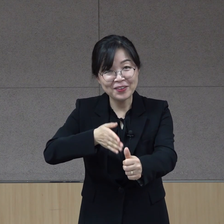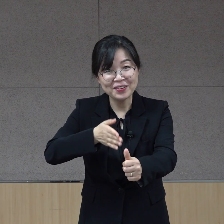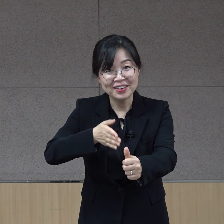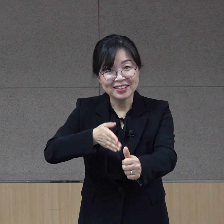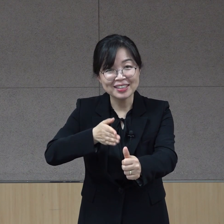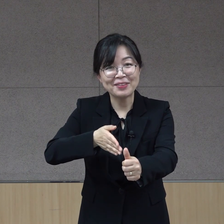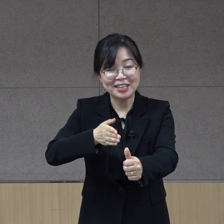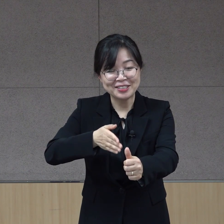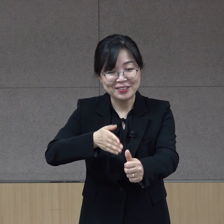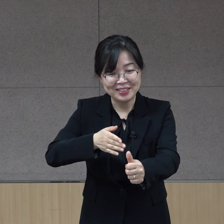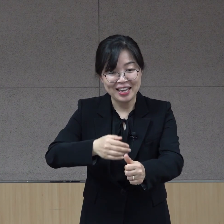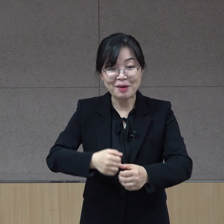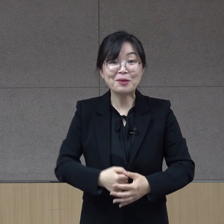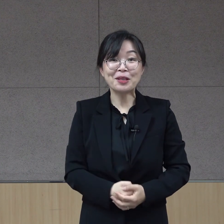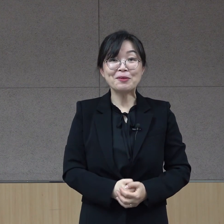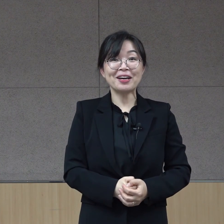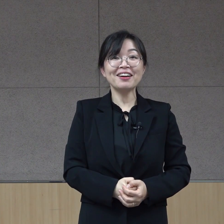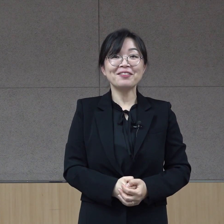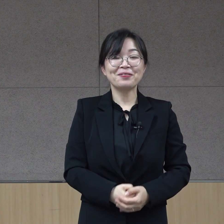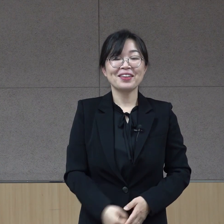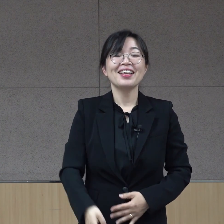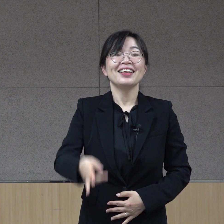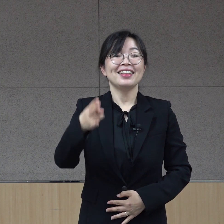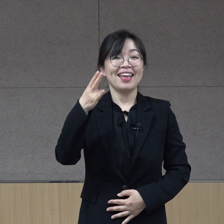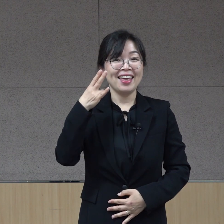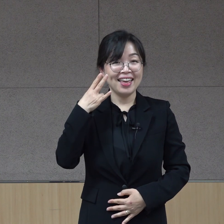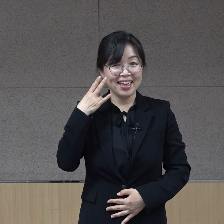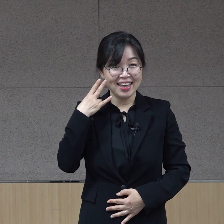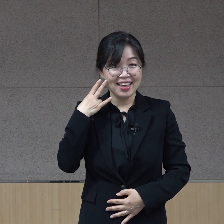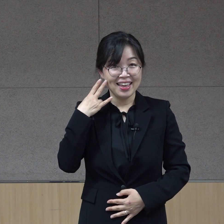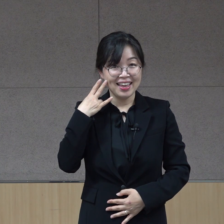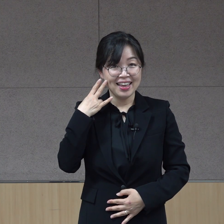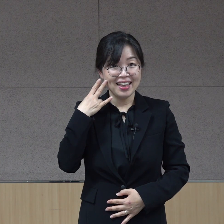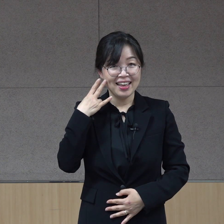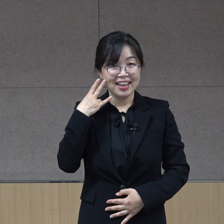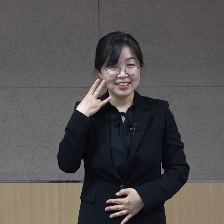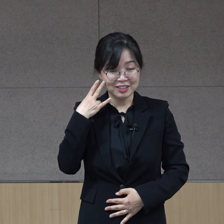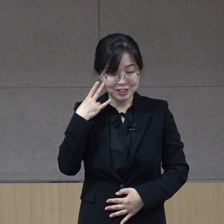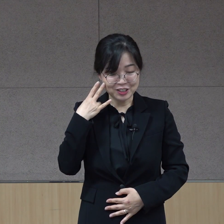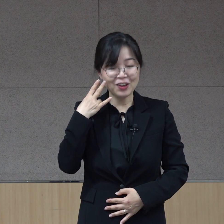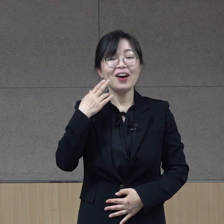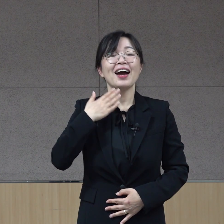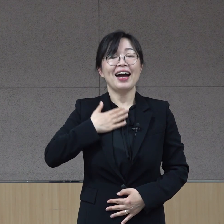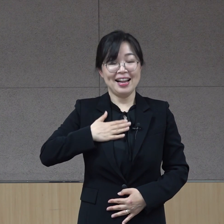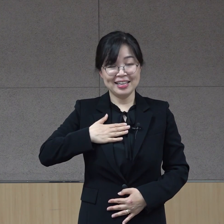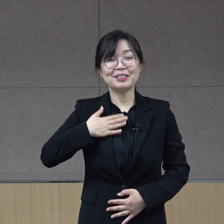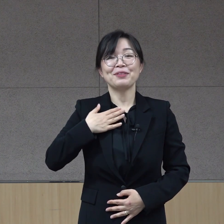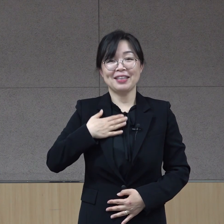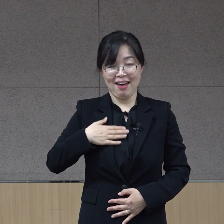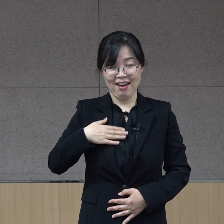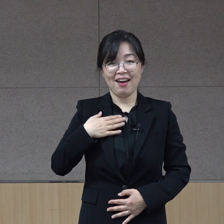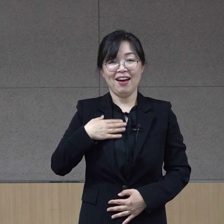조심하세요. 이렇게 하면 되겠죠. 네, 한 번 더 해볼까요? 네, 그렇죠. 알겠습니다.